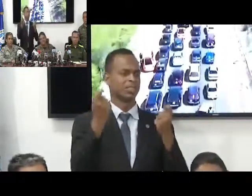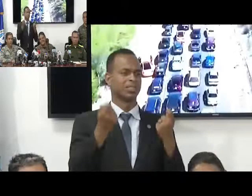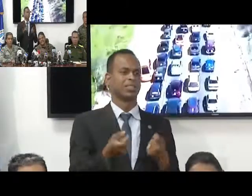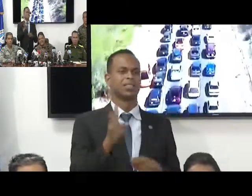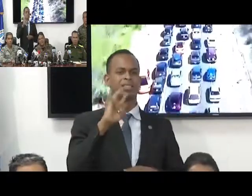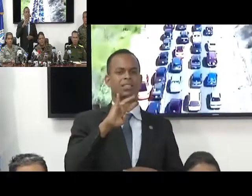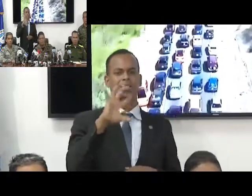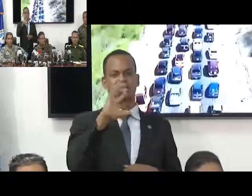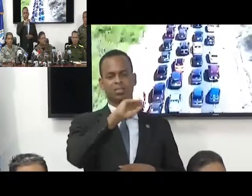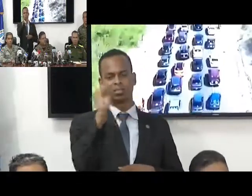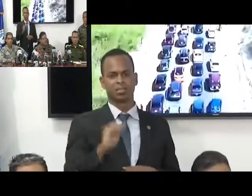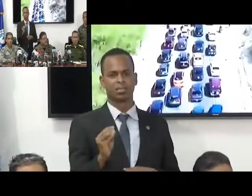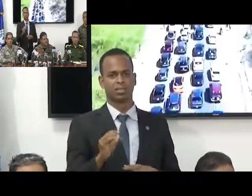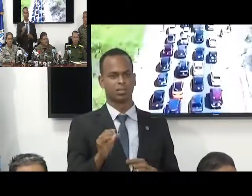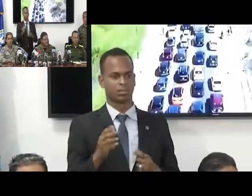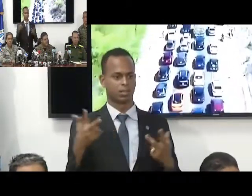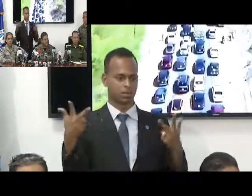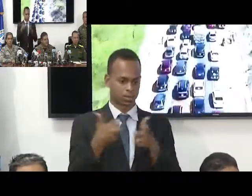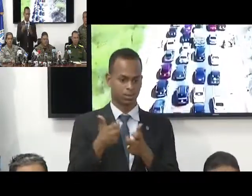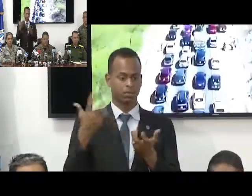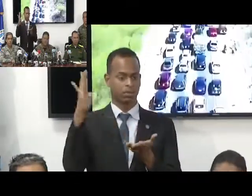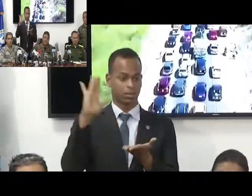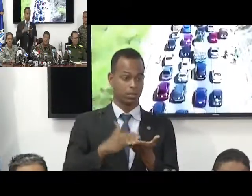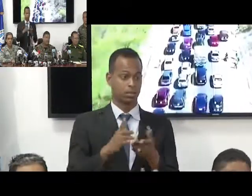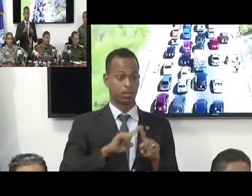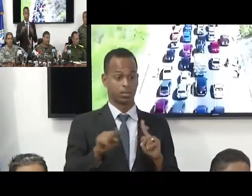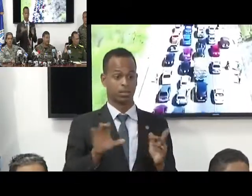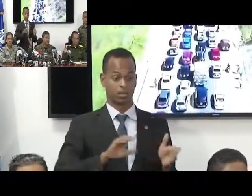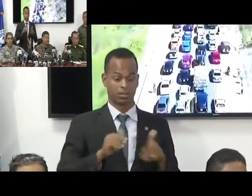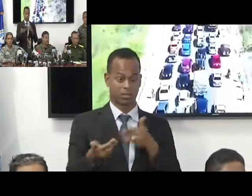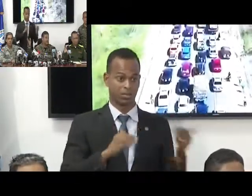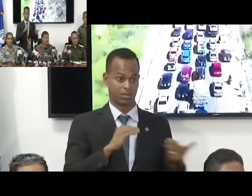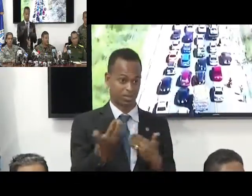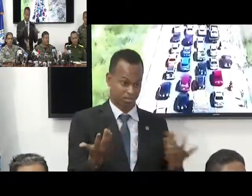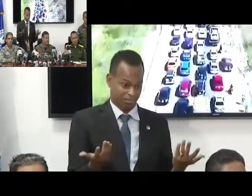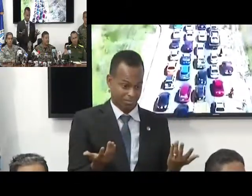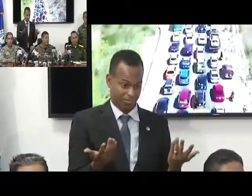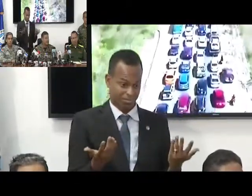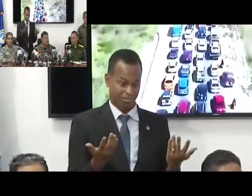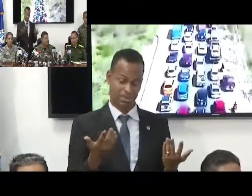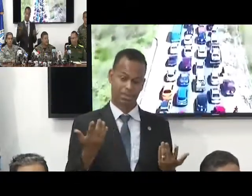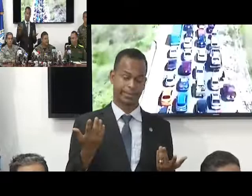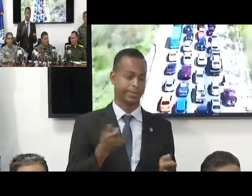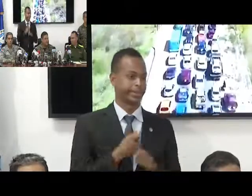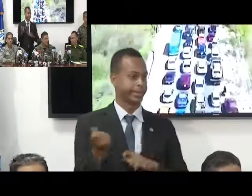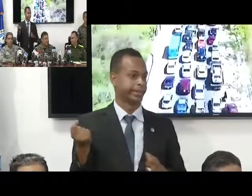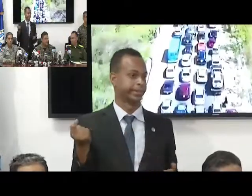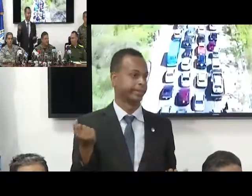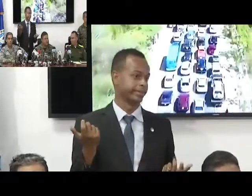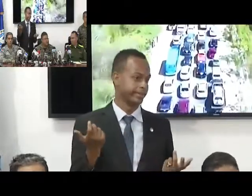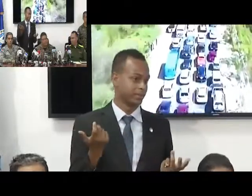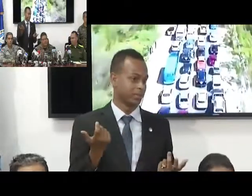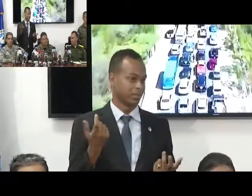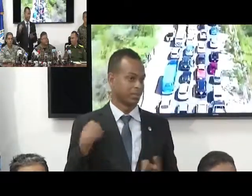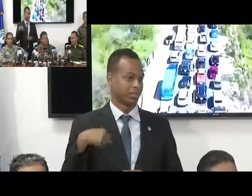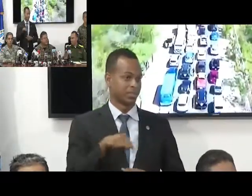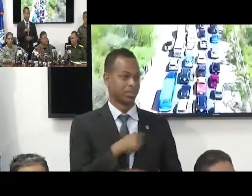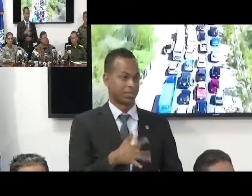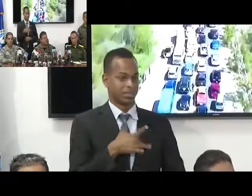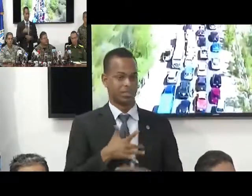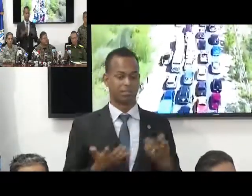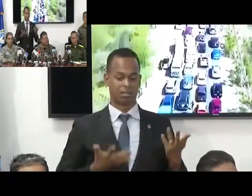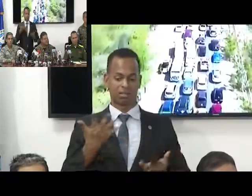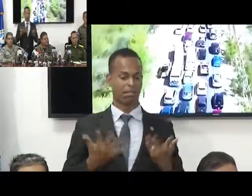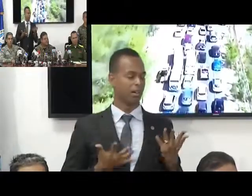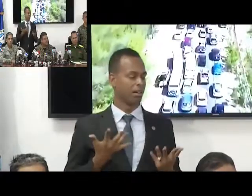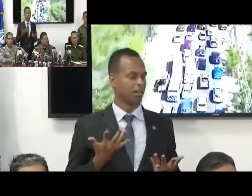un 75% menos de accidentes de tránsito, pero las fatalidades no dañan el operativo. Nosotros nos sentimos impotentes